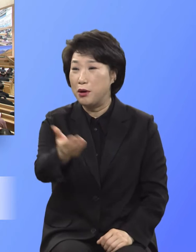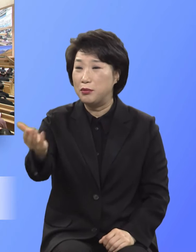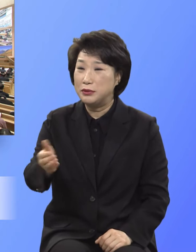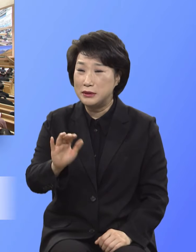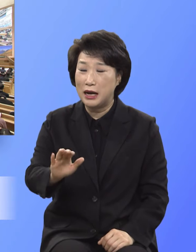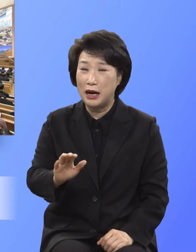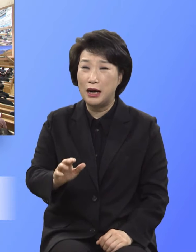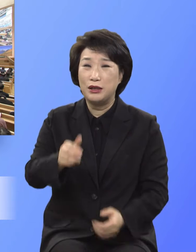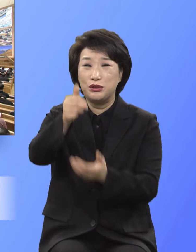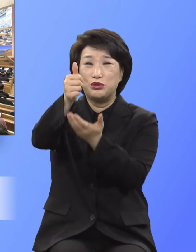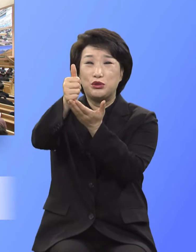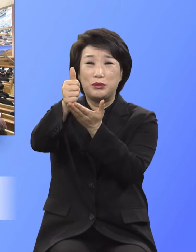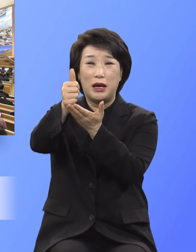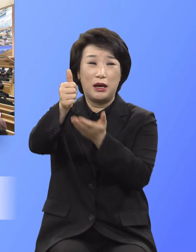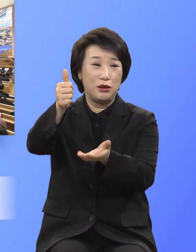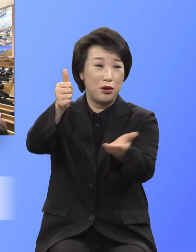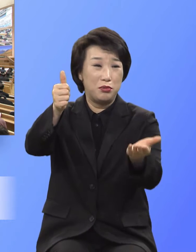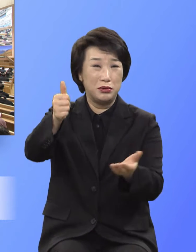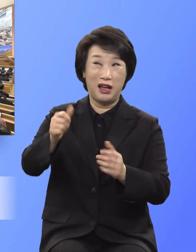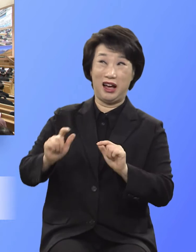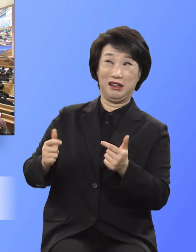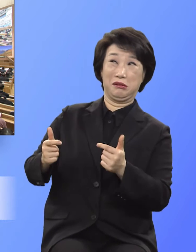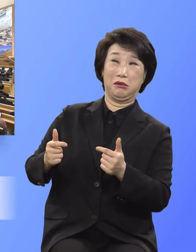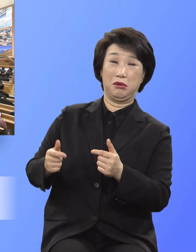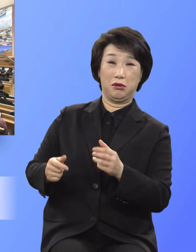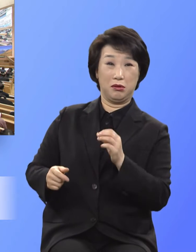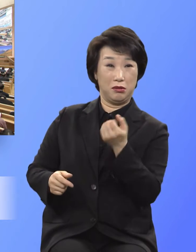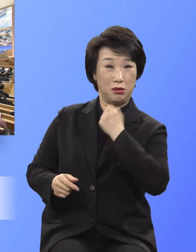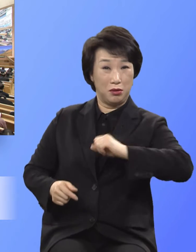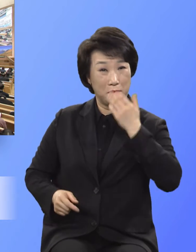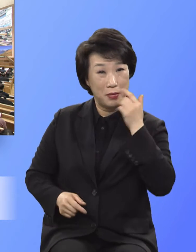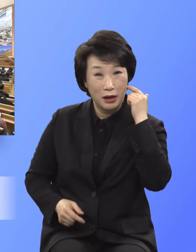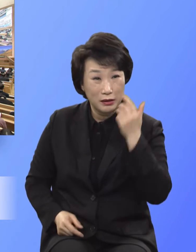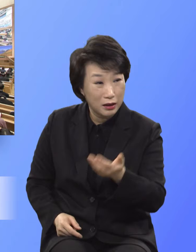어떻게 주님 앞에 아니오가 있어?